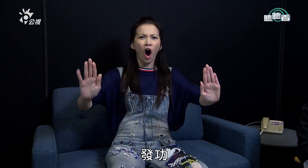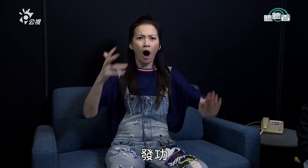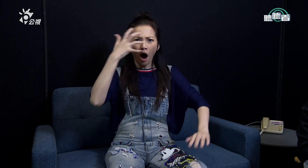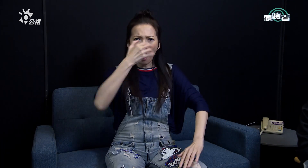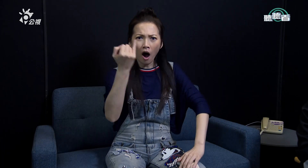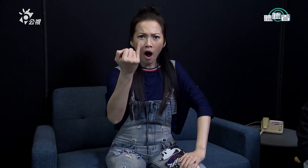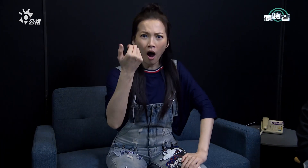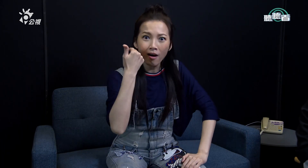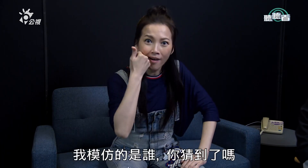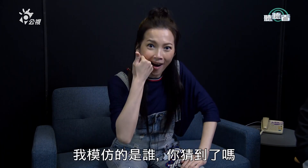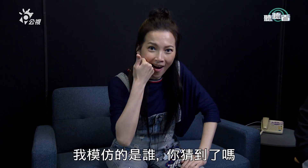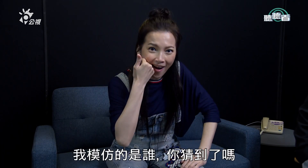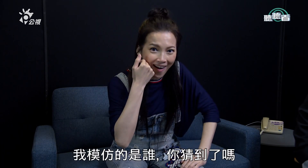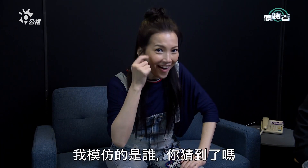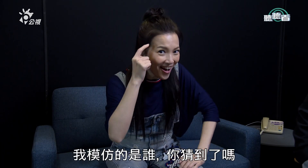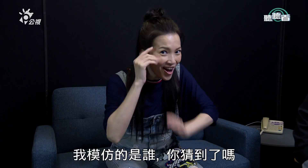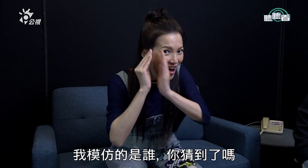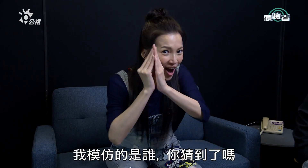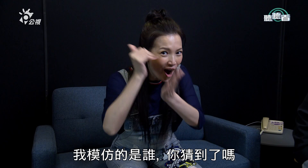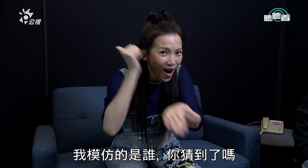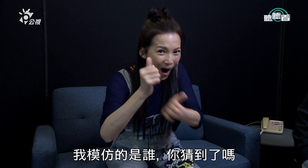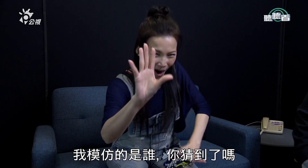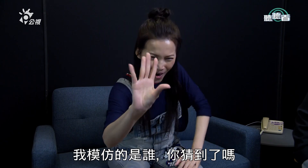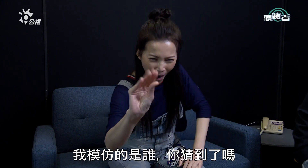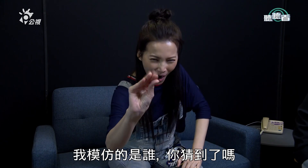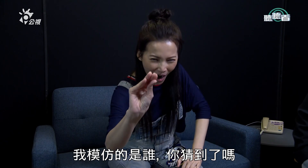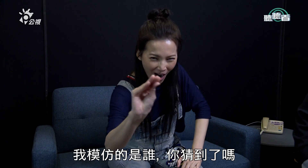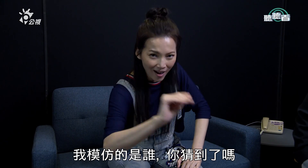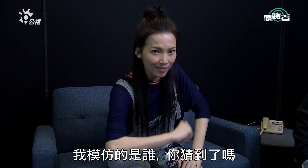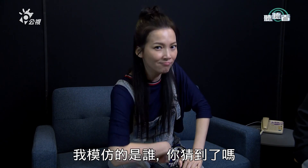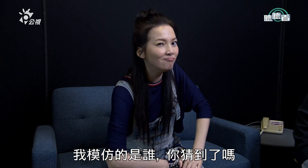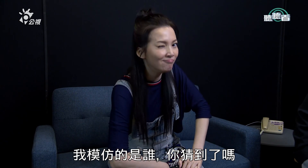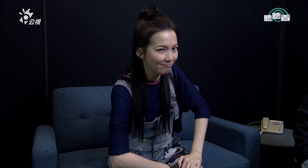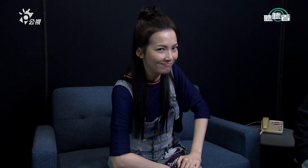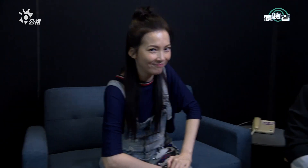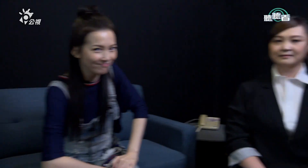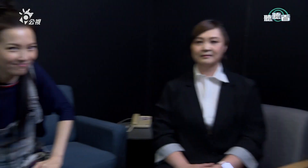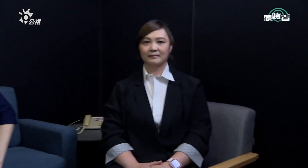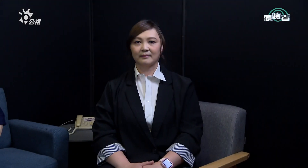哎，我模仿的是谁？你猜到了吗？